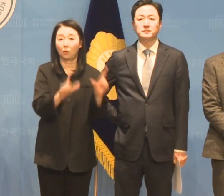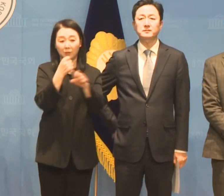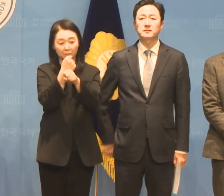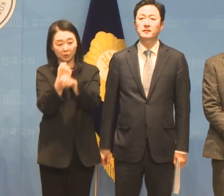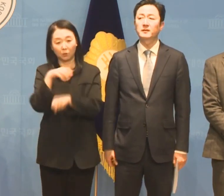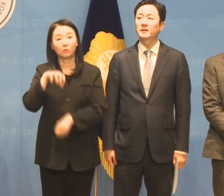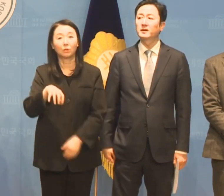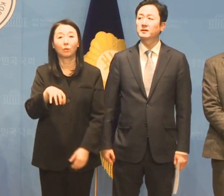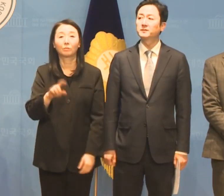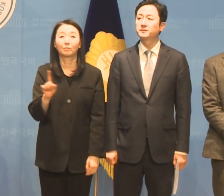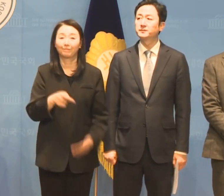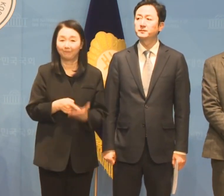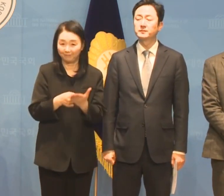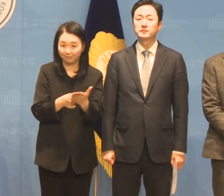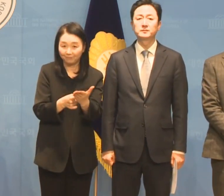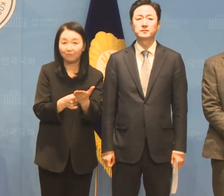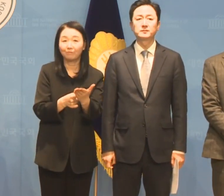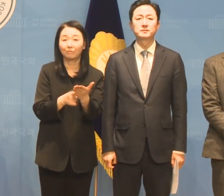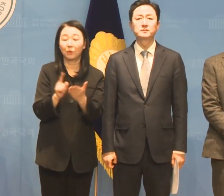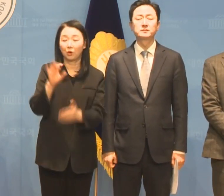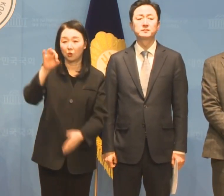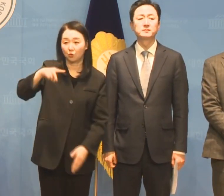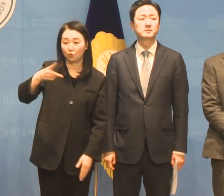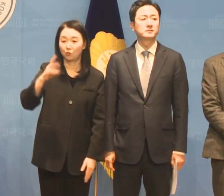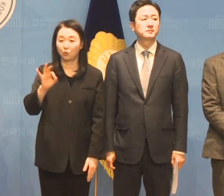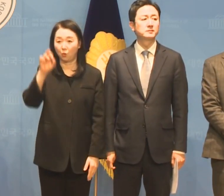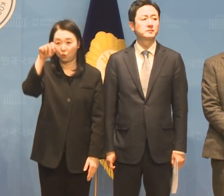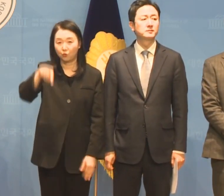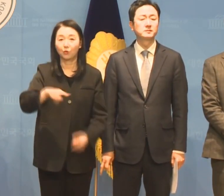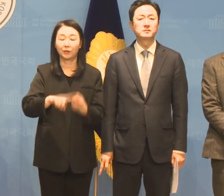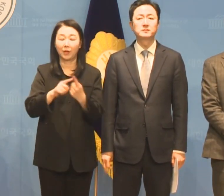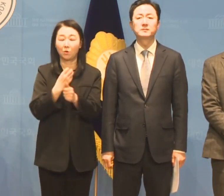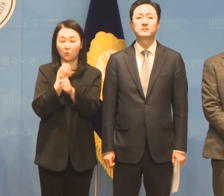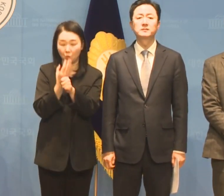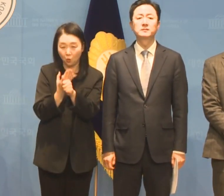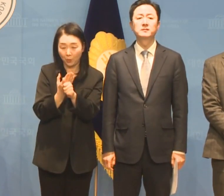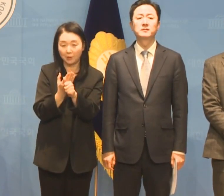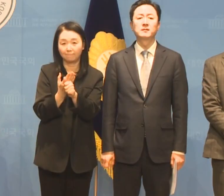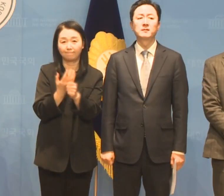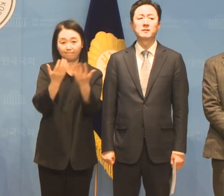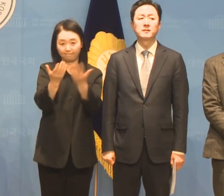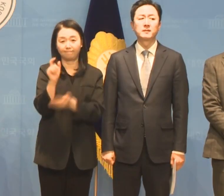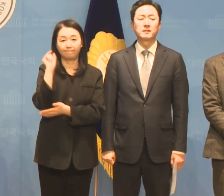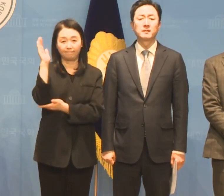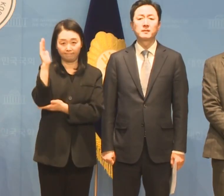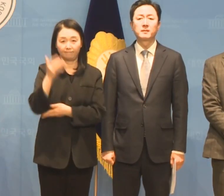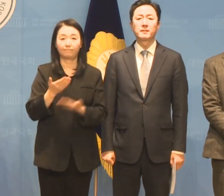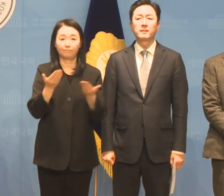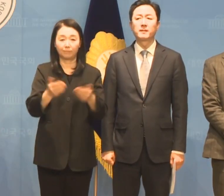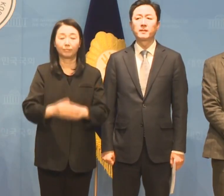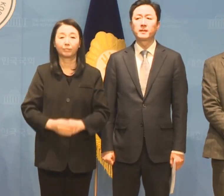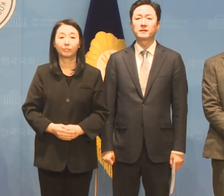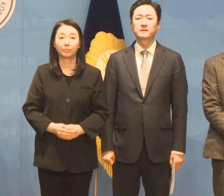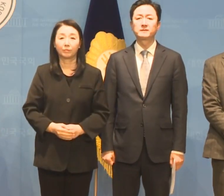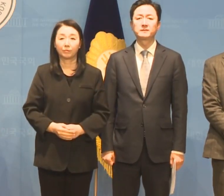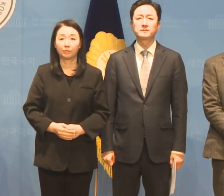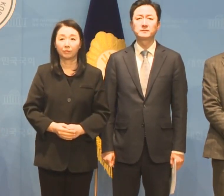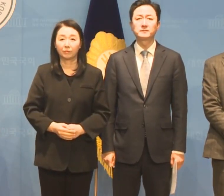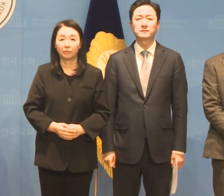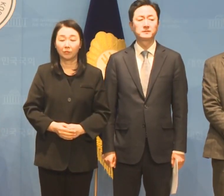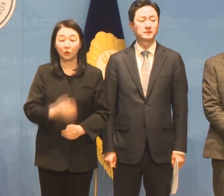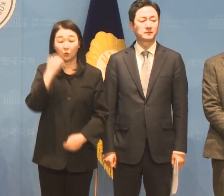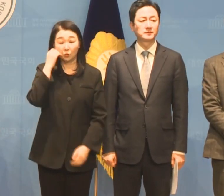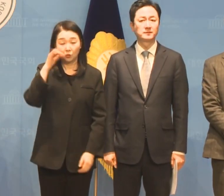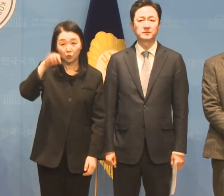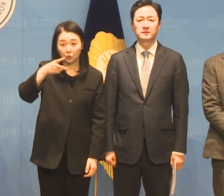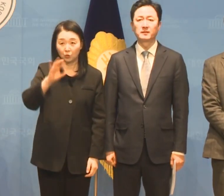민생경제연구소가 추진하는 유동규에 대한 고발 기자회견을 소개하고자 합니다. 피고발인